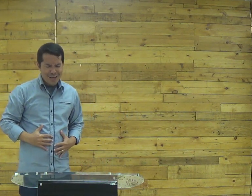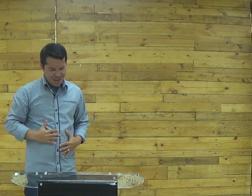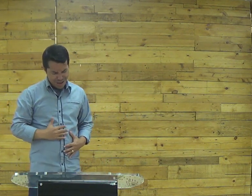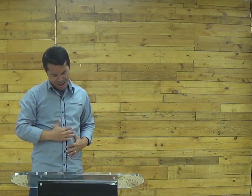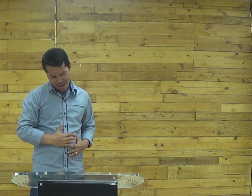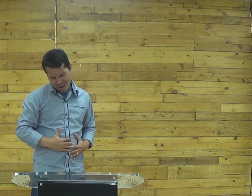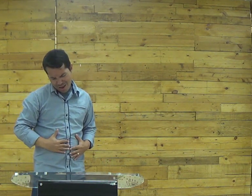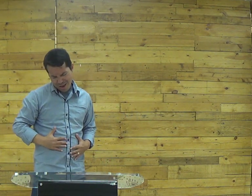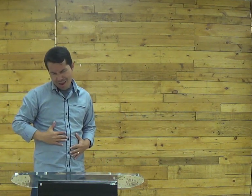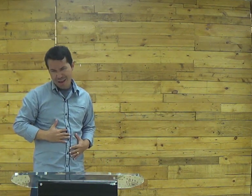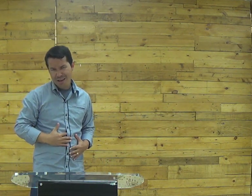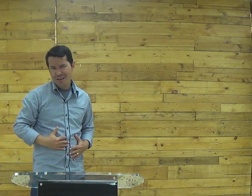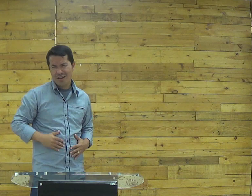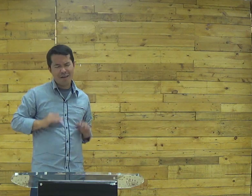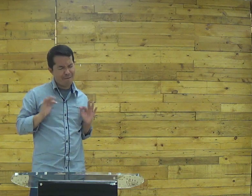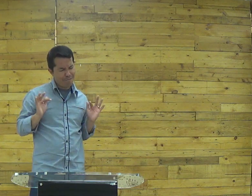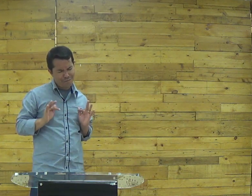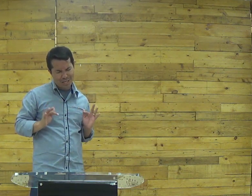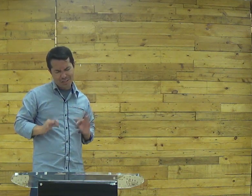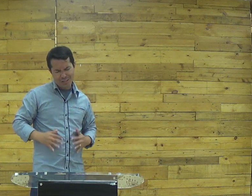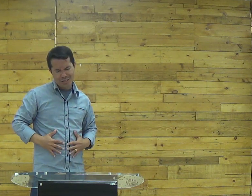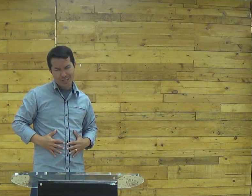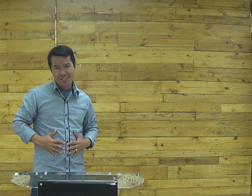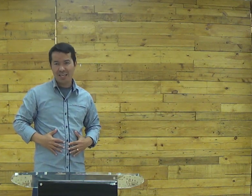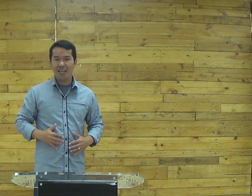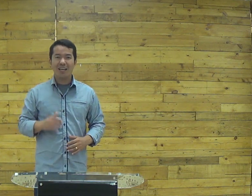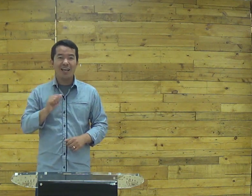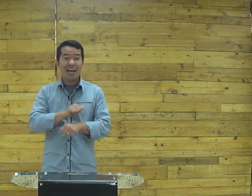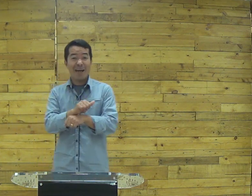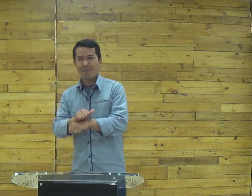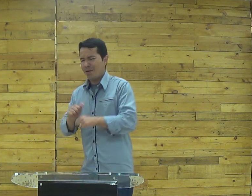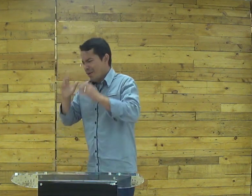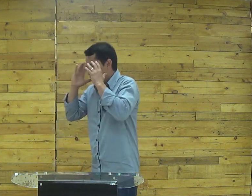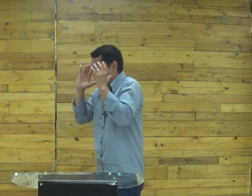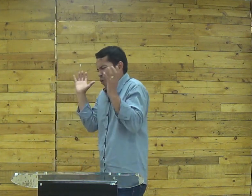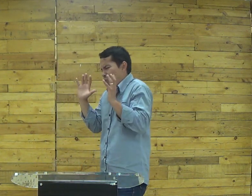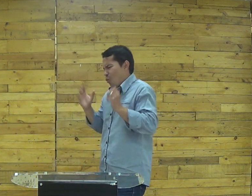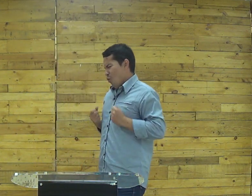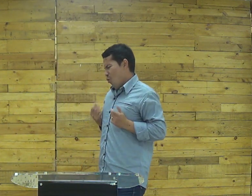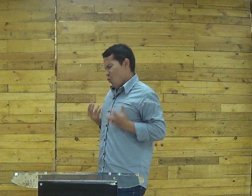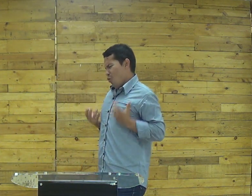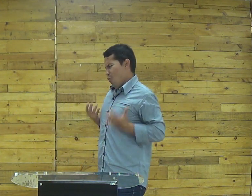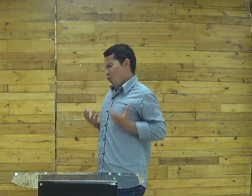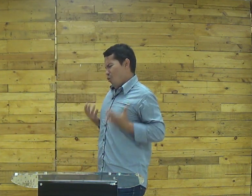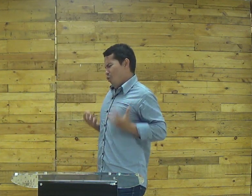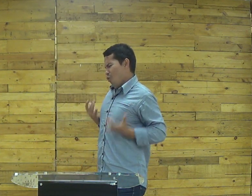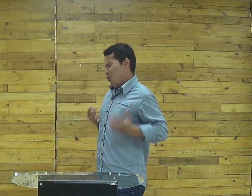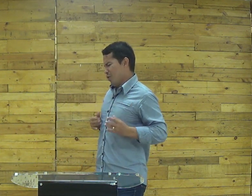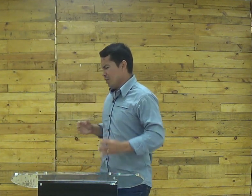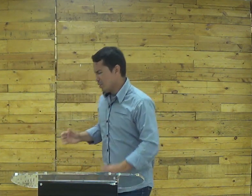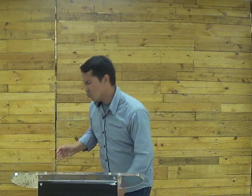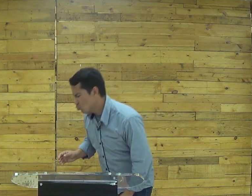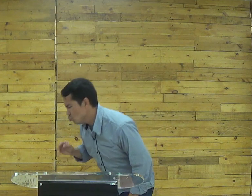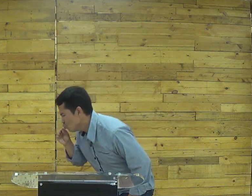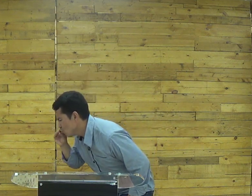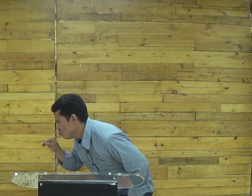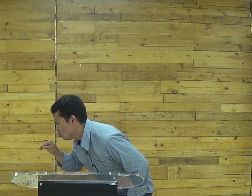engravidou, estava lá, grávida, feliz da vida. Abraão sonhando, muito